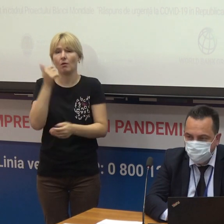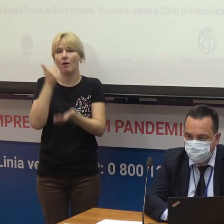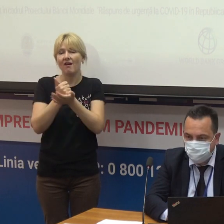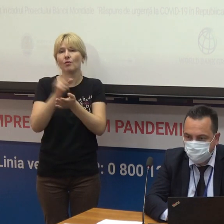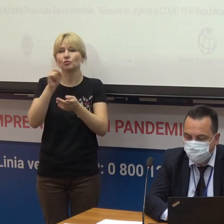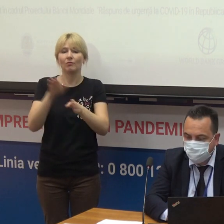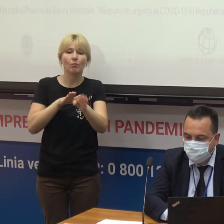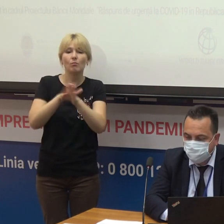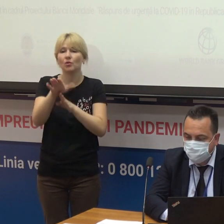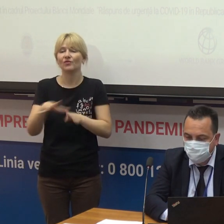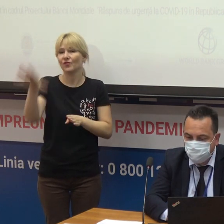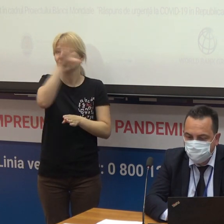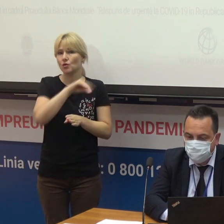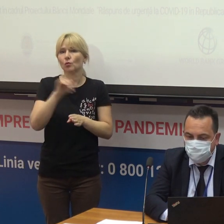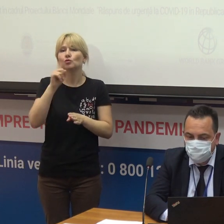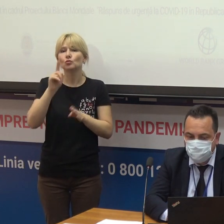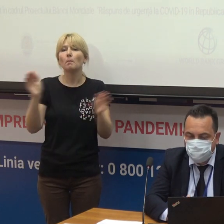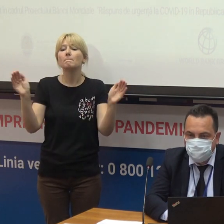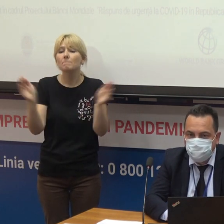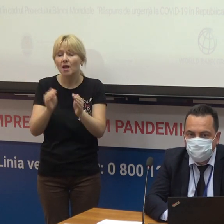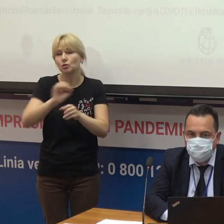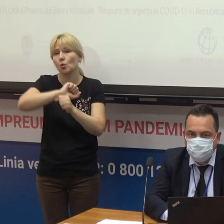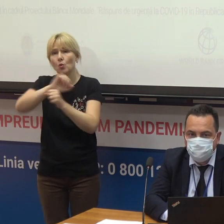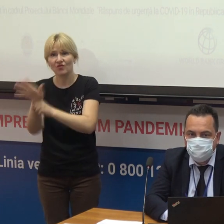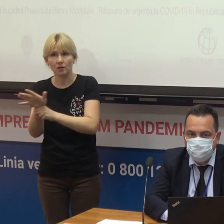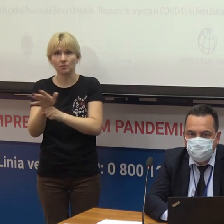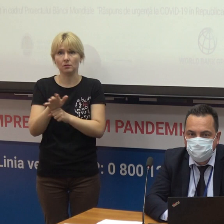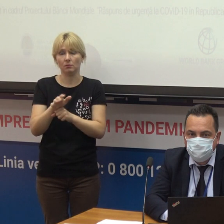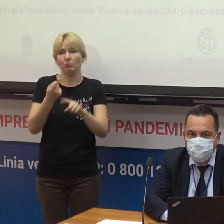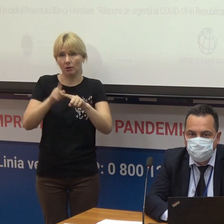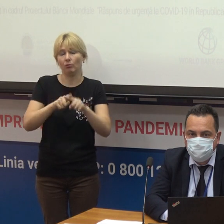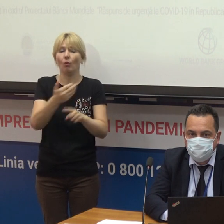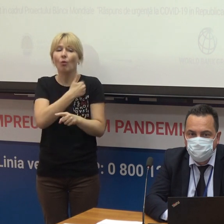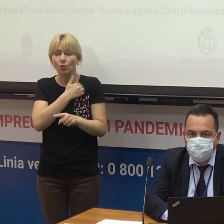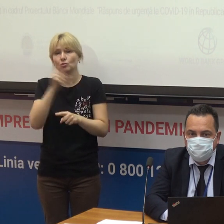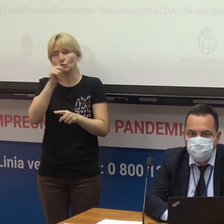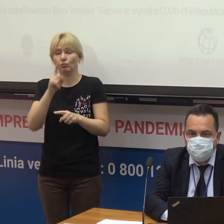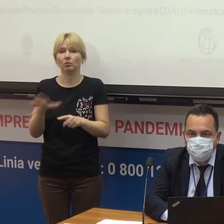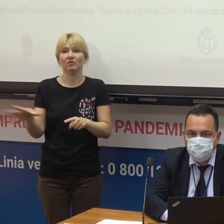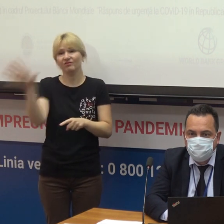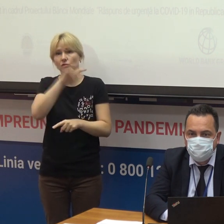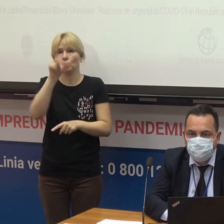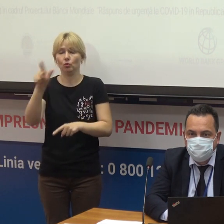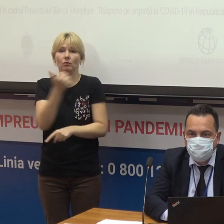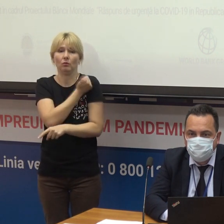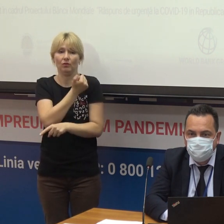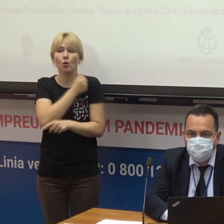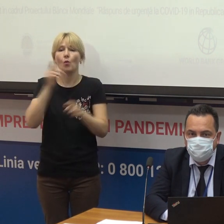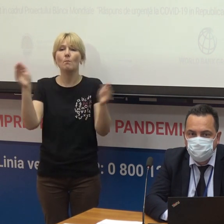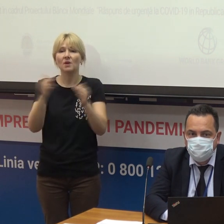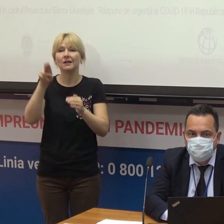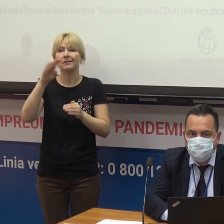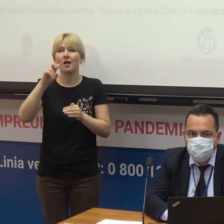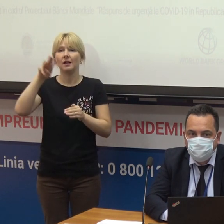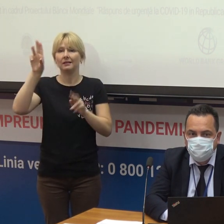acoperirii vaccinării pentru limitarea și reducerea efectelor variantei Delta. În ultima perioadă, tot mai